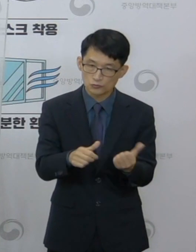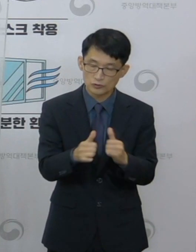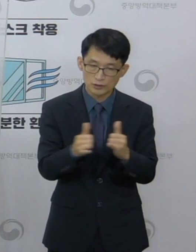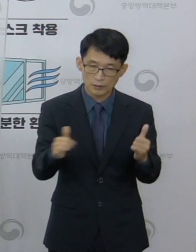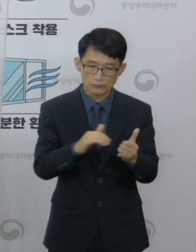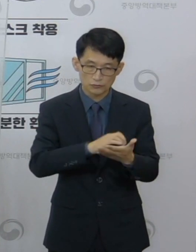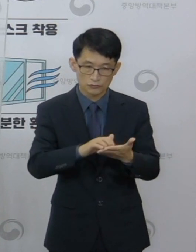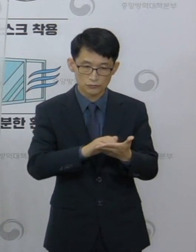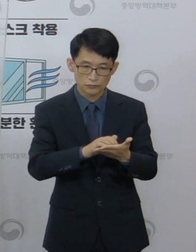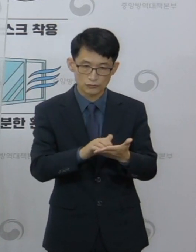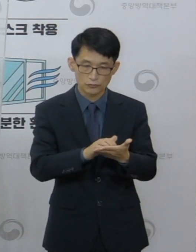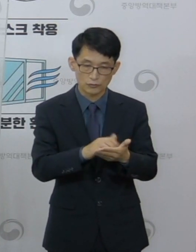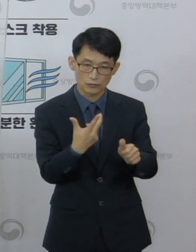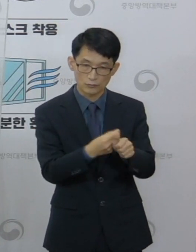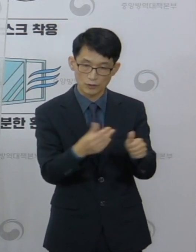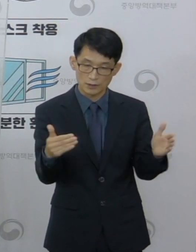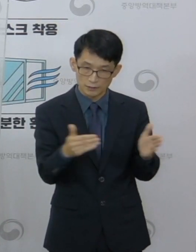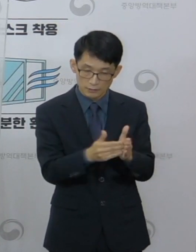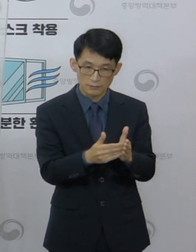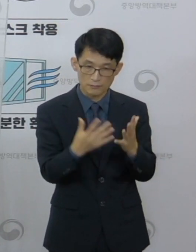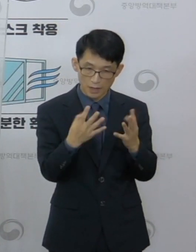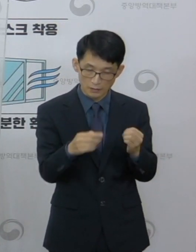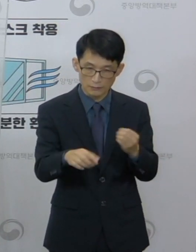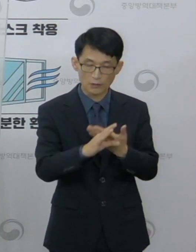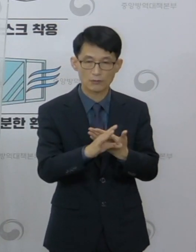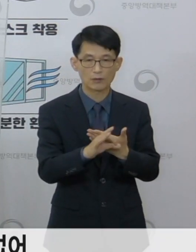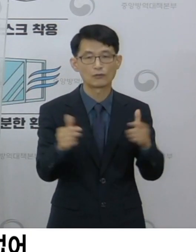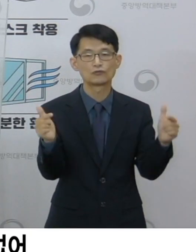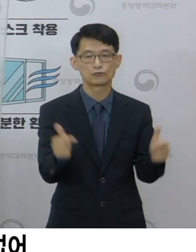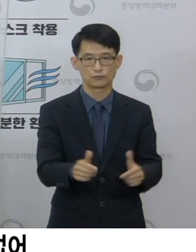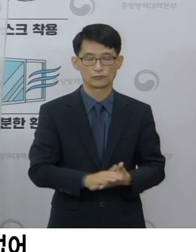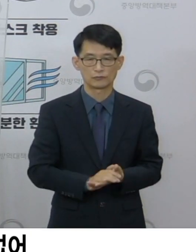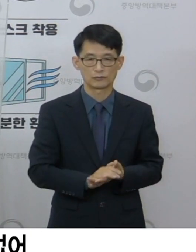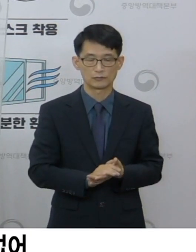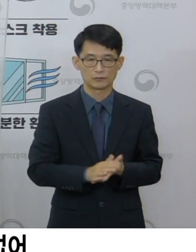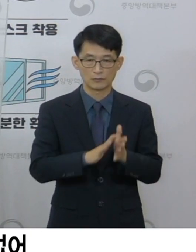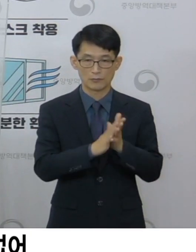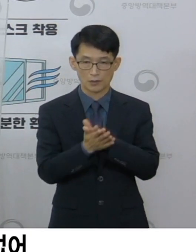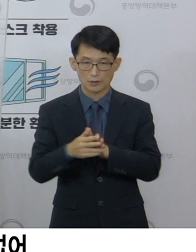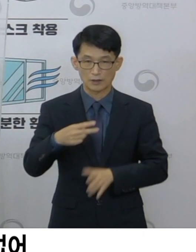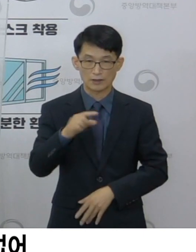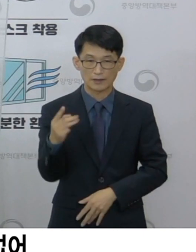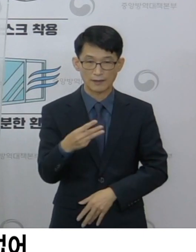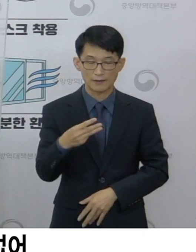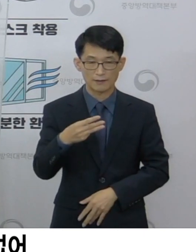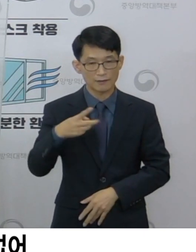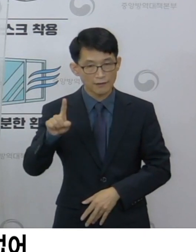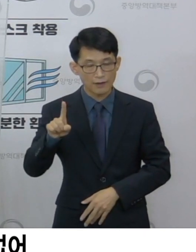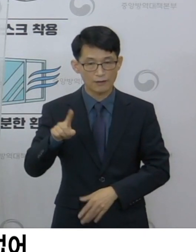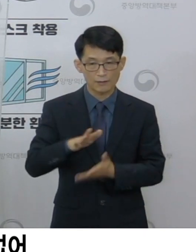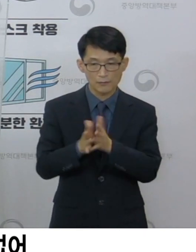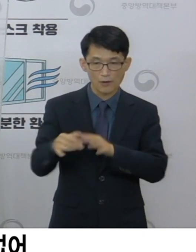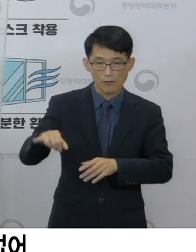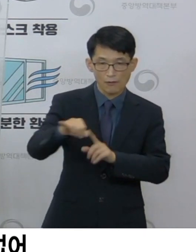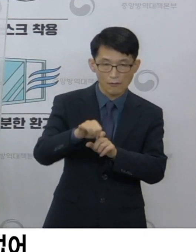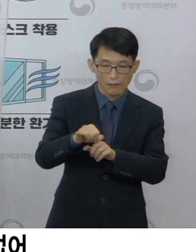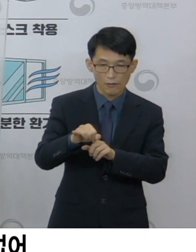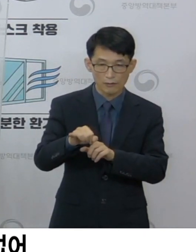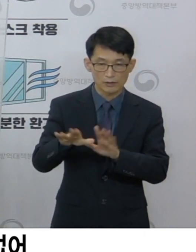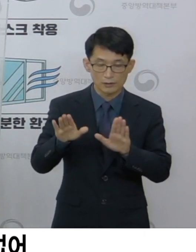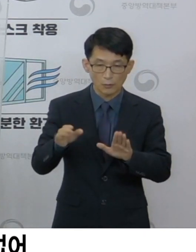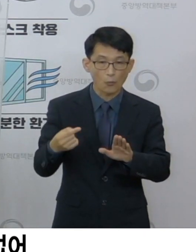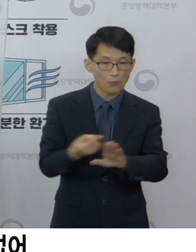유지하고 있습니다 전세계적으로 델타 병이 이후 주요한 변이 에 출연 확산은